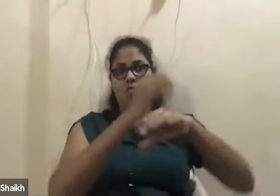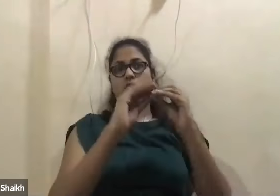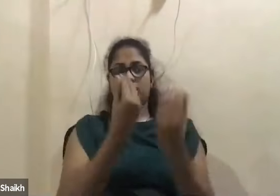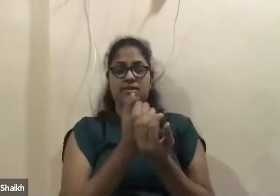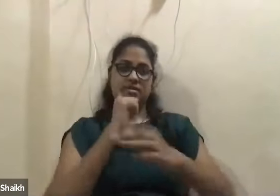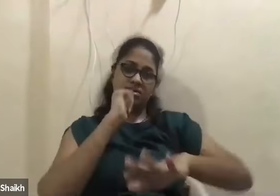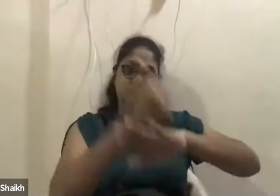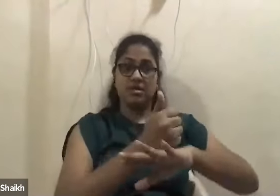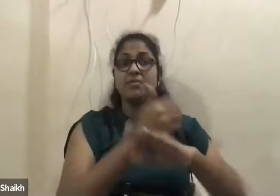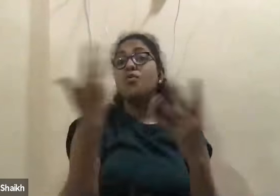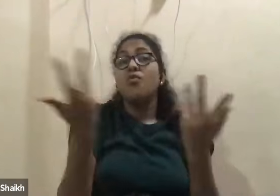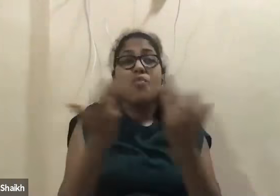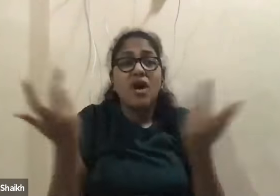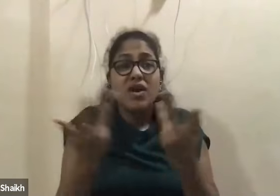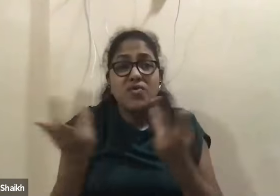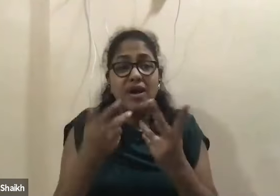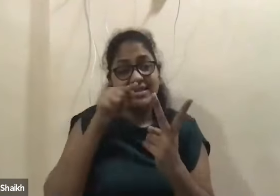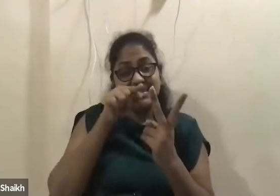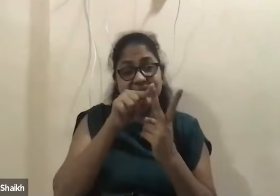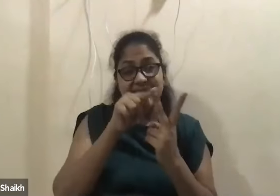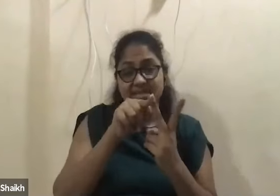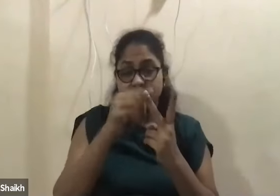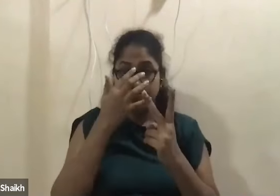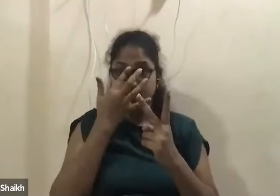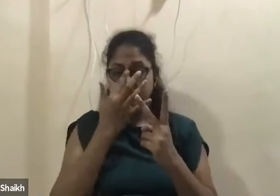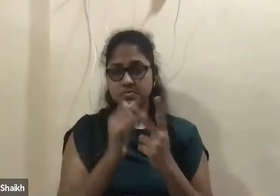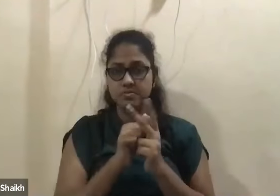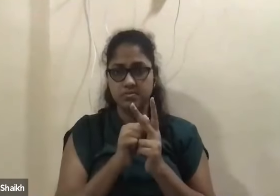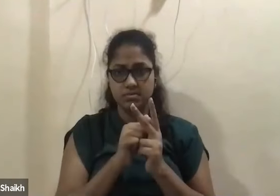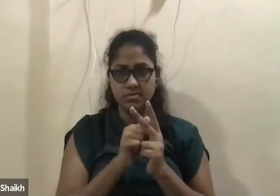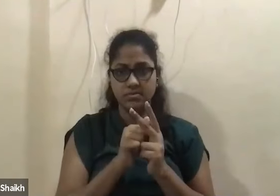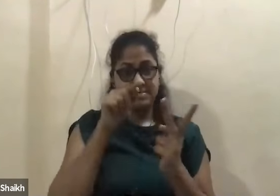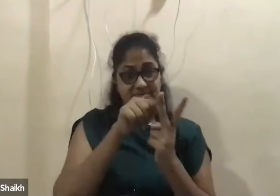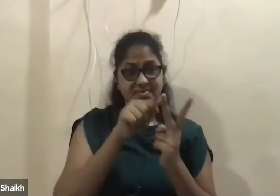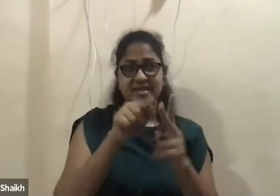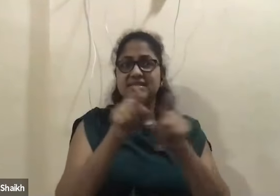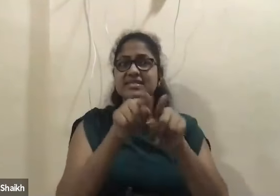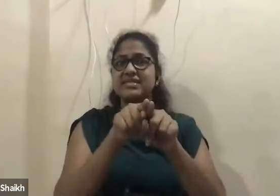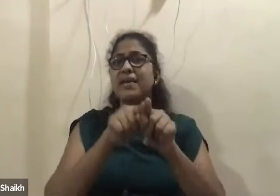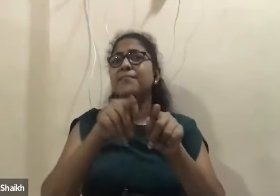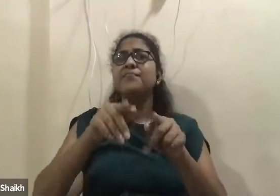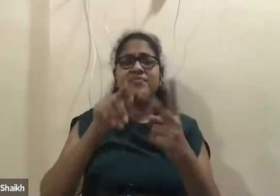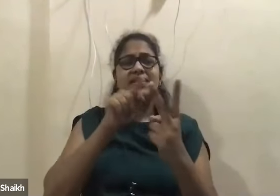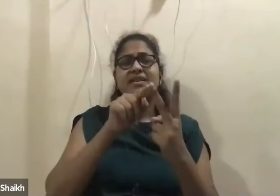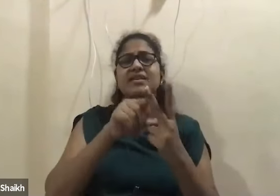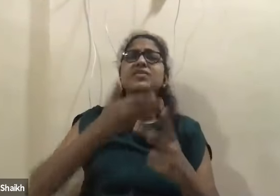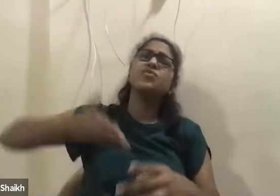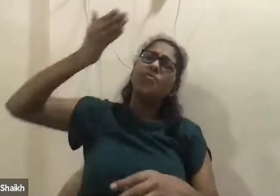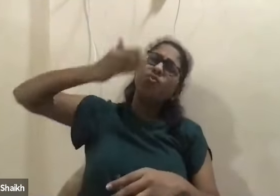जिन्होंने जो मेरे क्लाइंट थे, उनकी शादी जैसे 40s की उम्र में अरेंज मैरिज हुई थी और